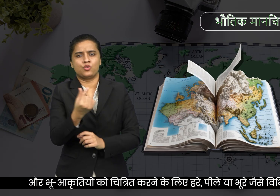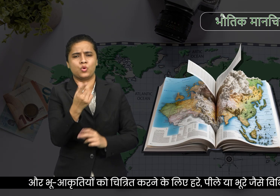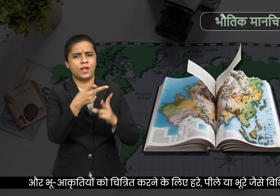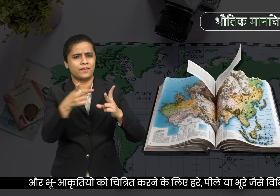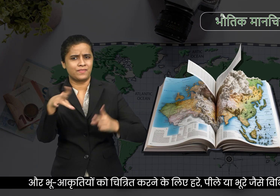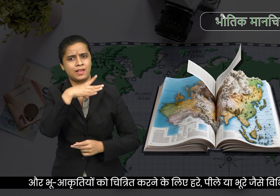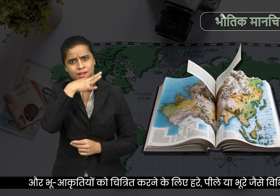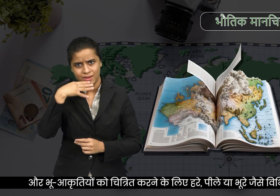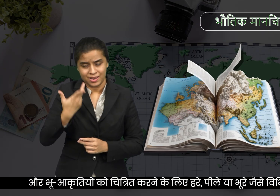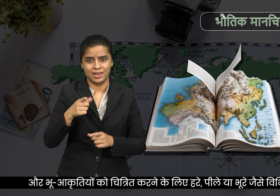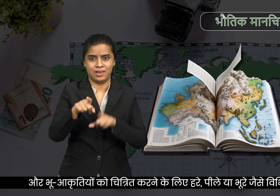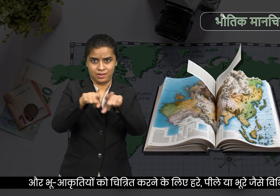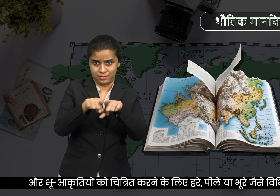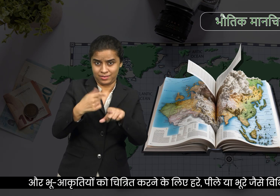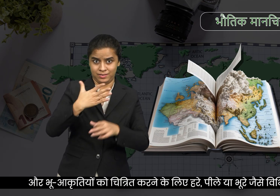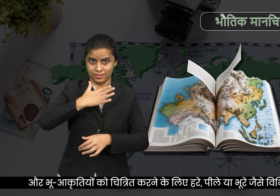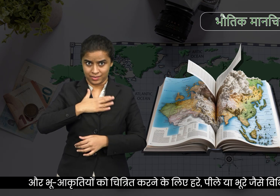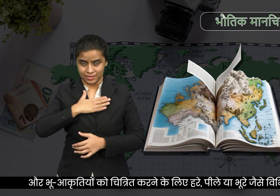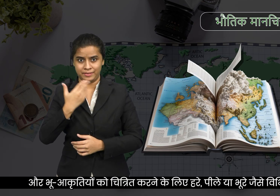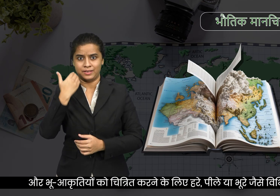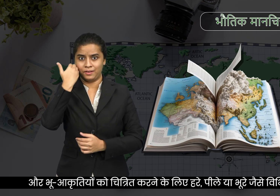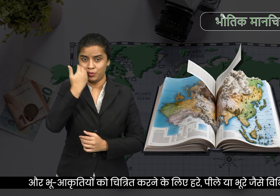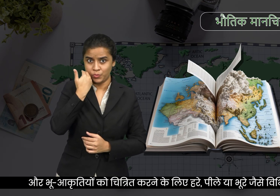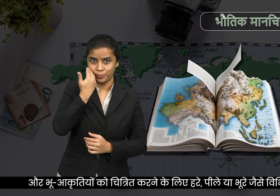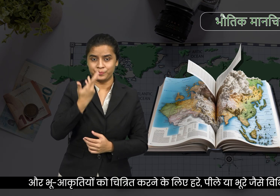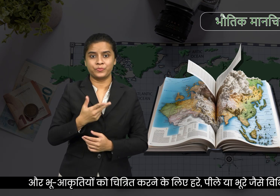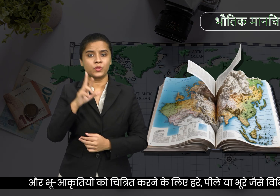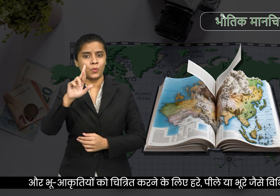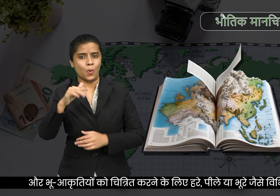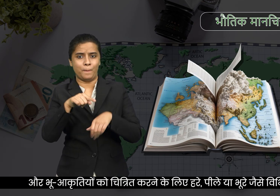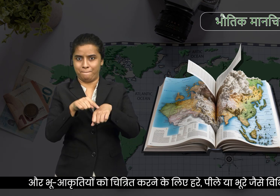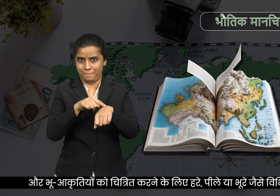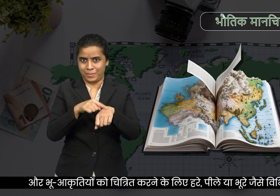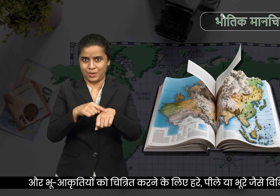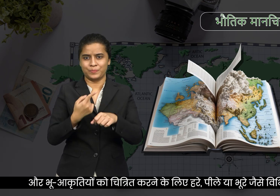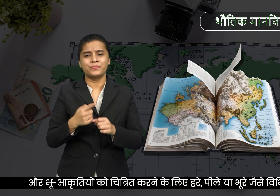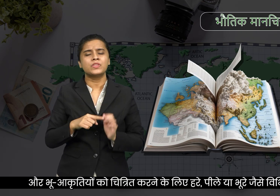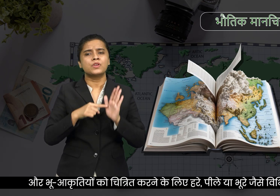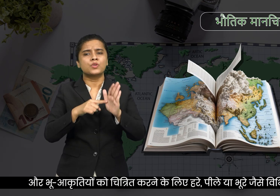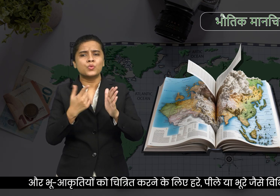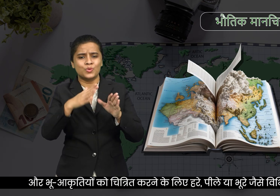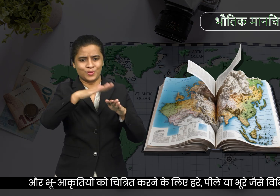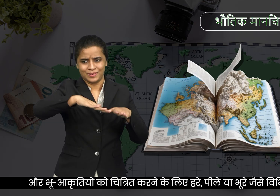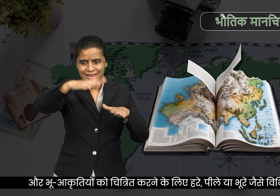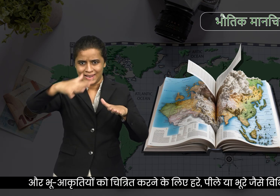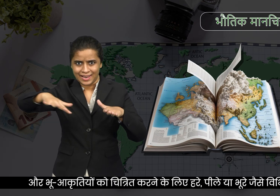भू आकृतियों को चित्रित करने के लिए हरे, पीले या भूरे जैसे विभिन्न रंगों